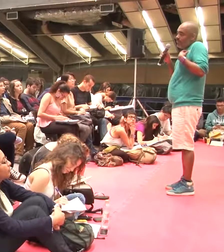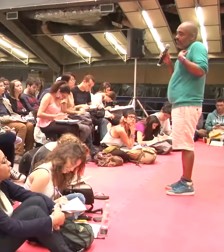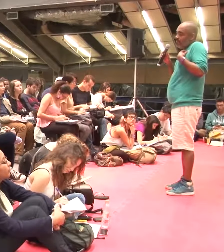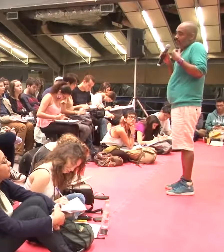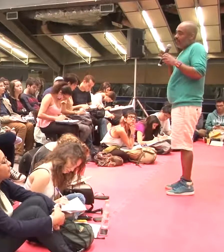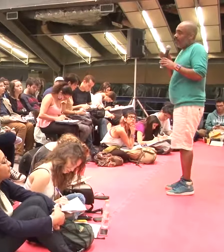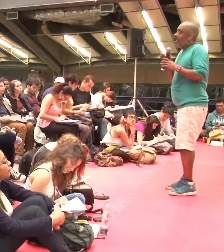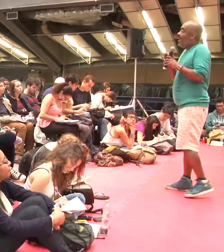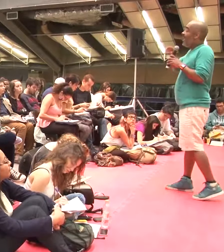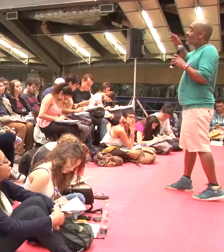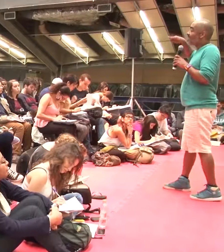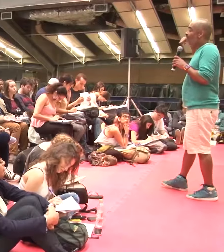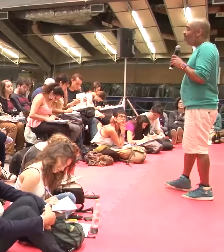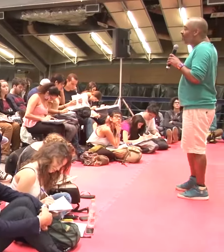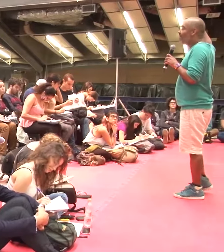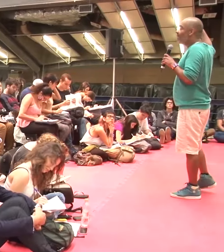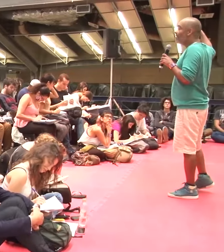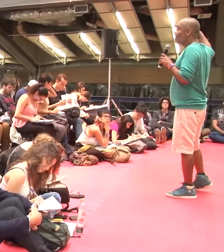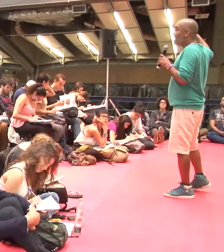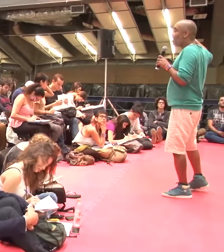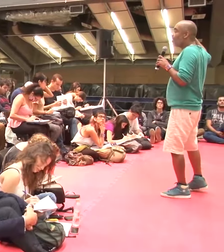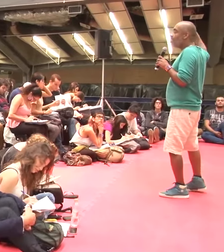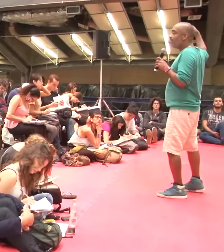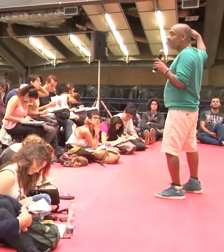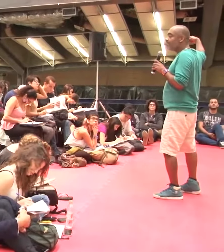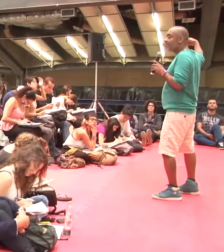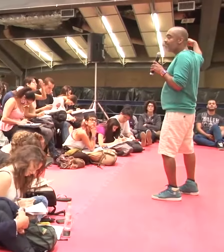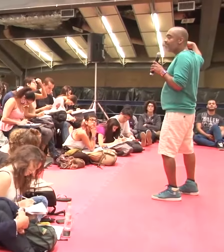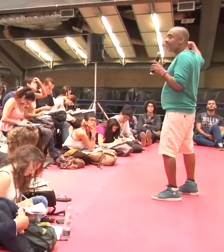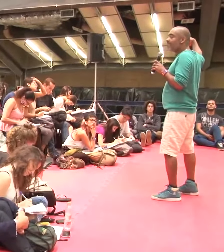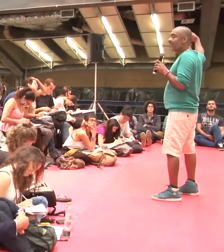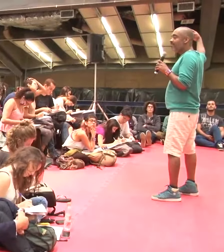cortiço. Reação em cadeia.